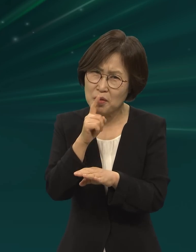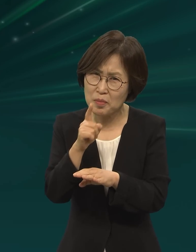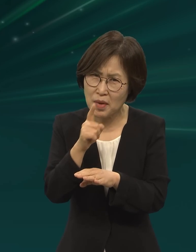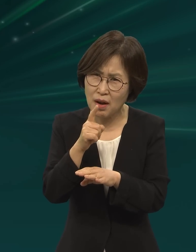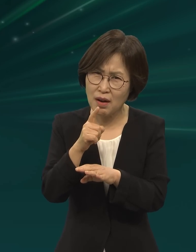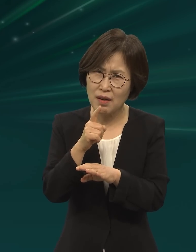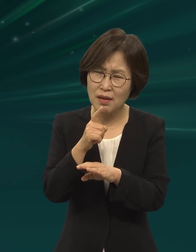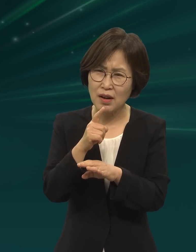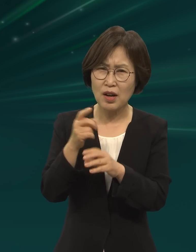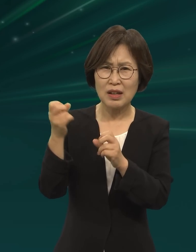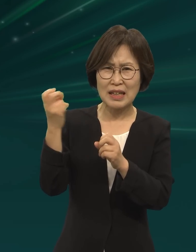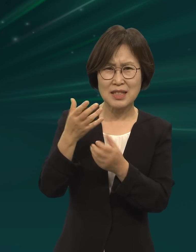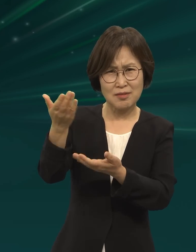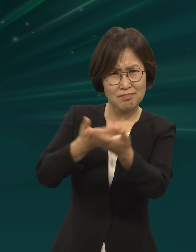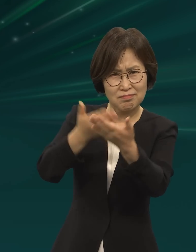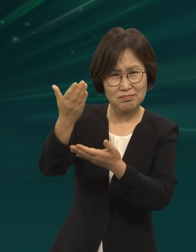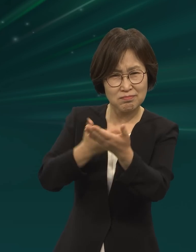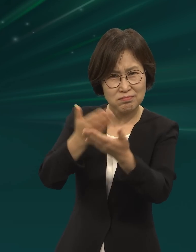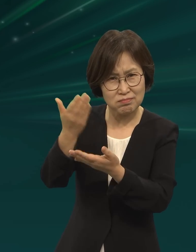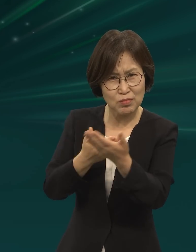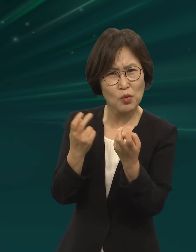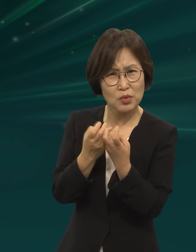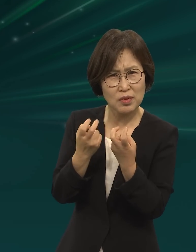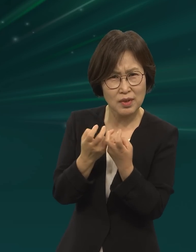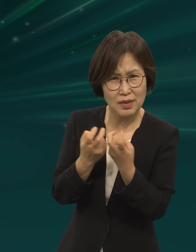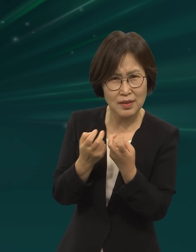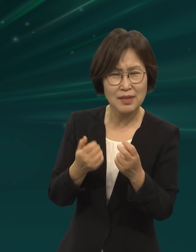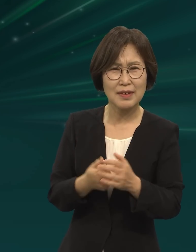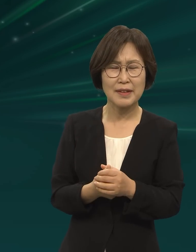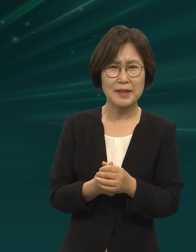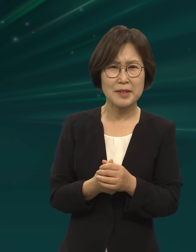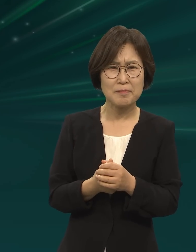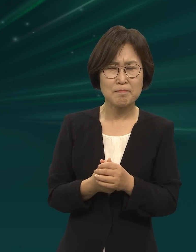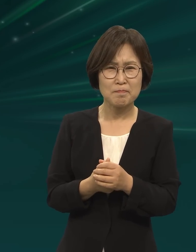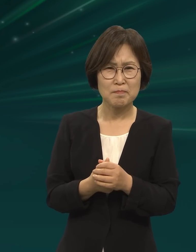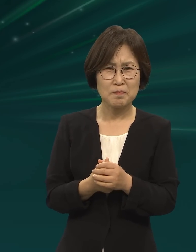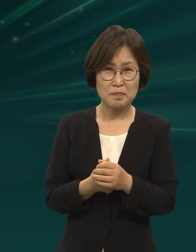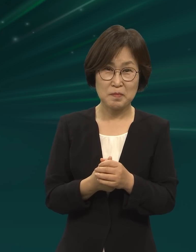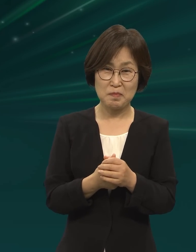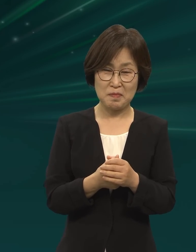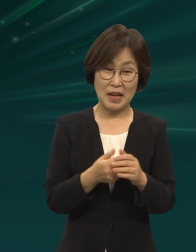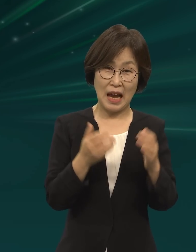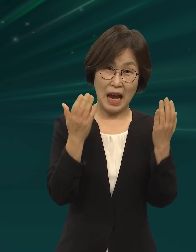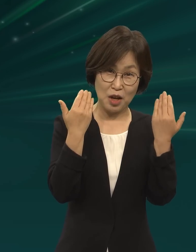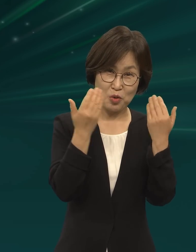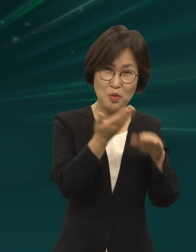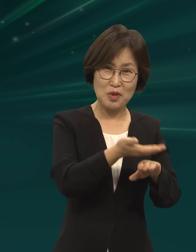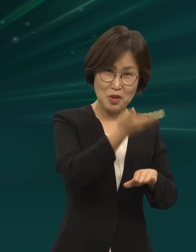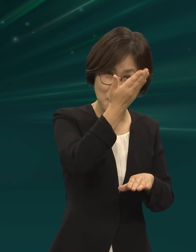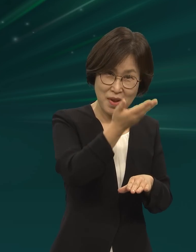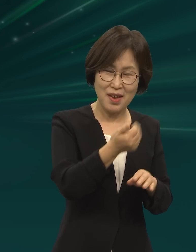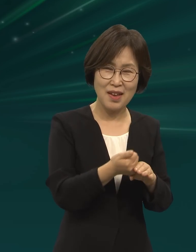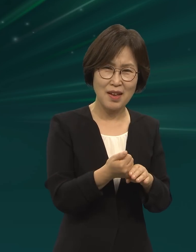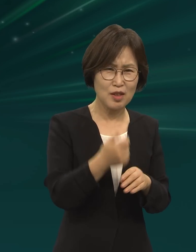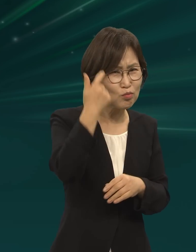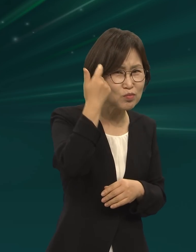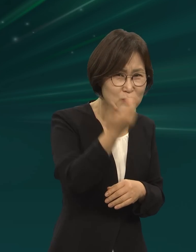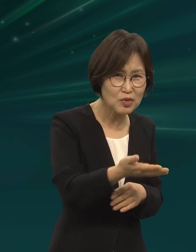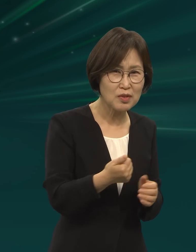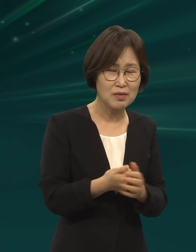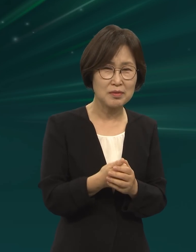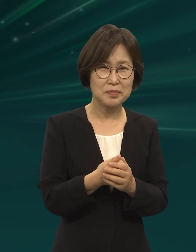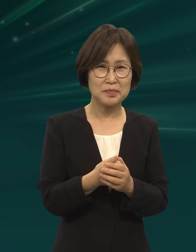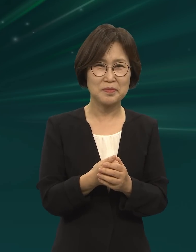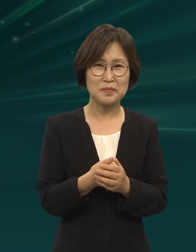대화를 끊었습니다. 그래서 마음 아마 상처받아서 어떻게 하면 될까요? 그래서 그 누나가